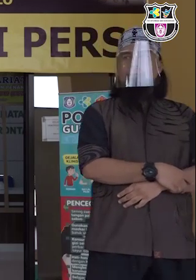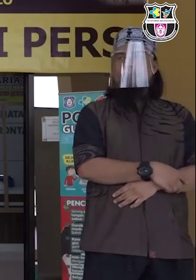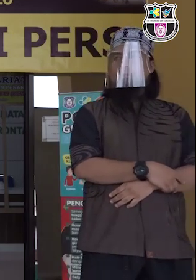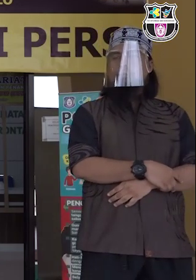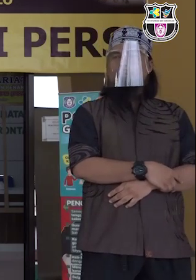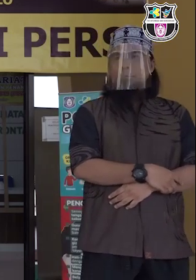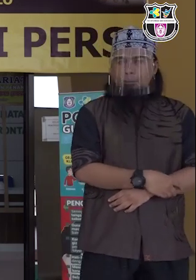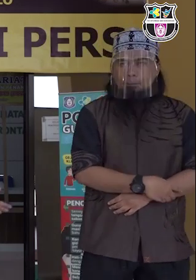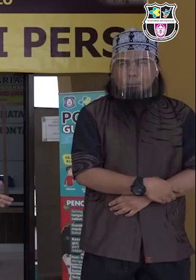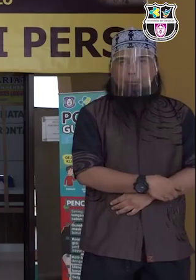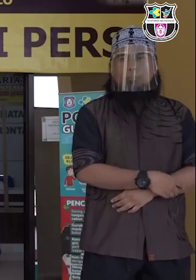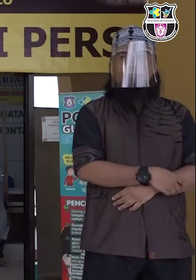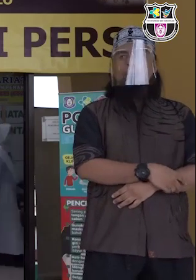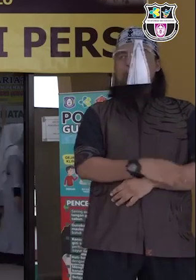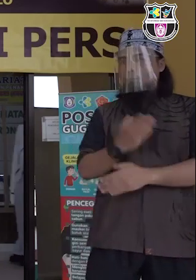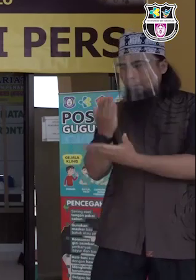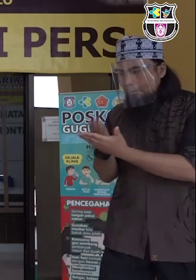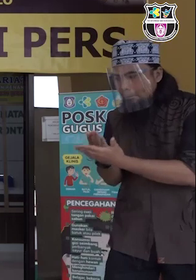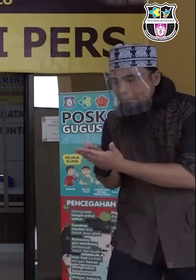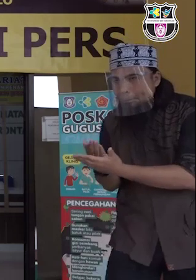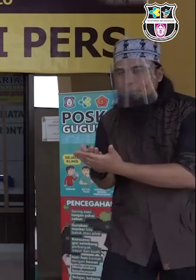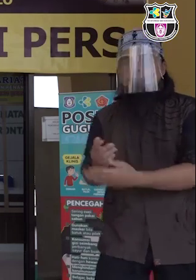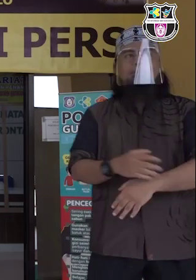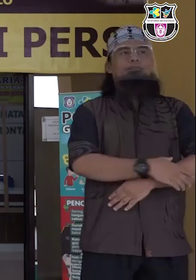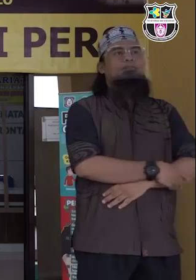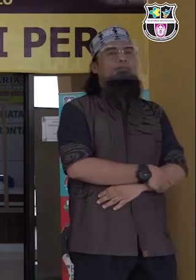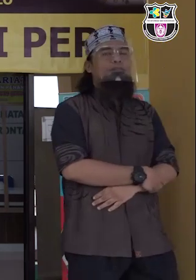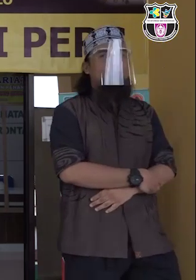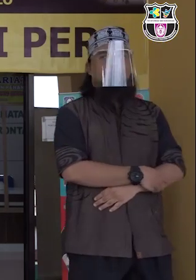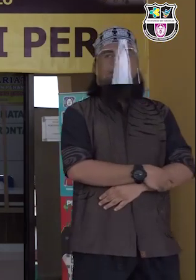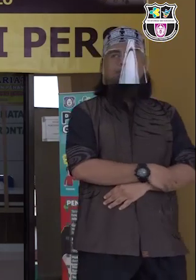kami ucapkan terima kasih, kepada translator kami ucapkan terima kasih.